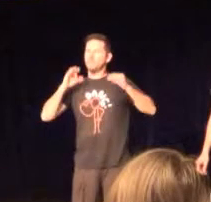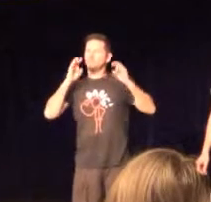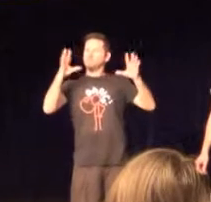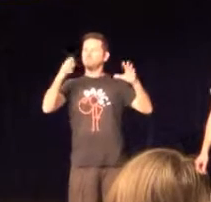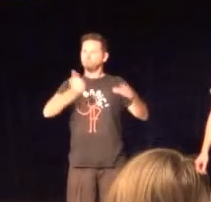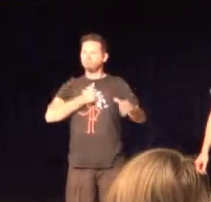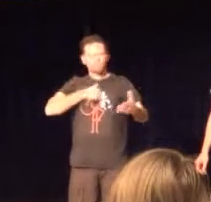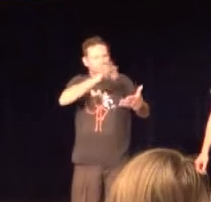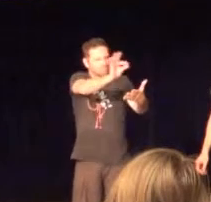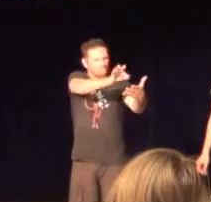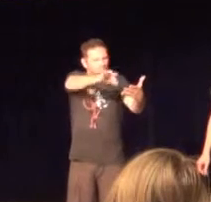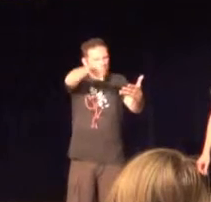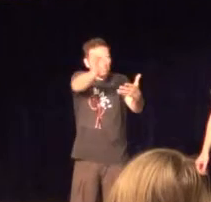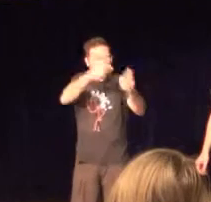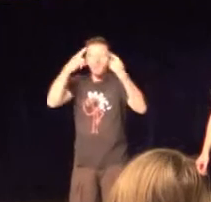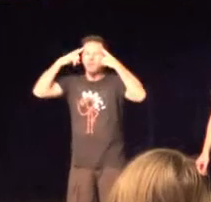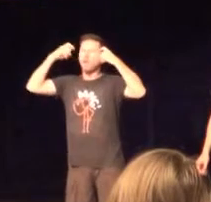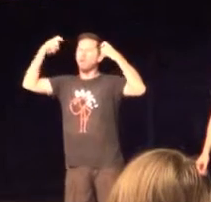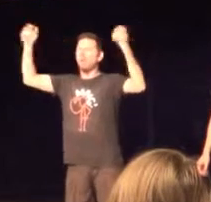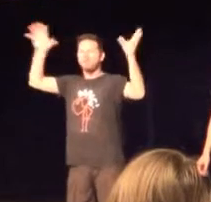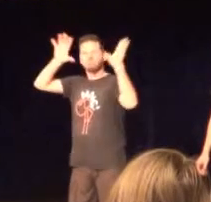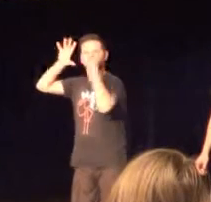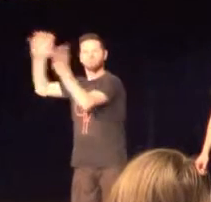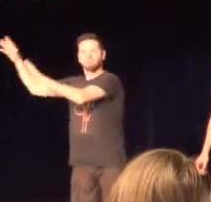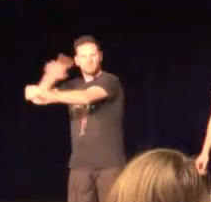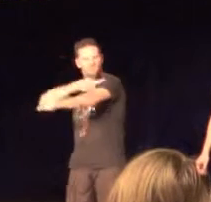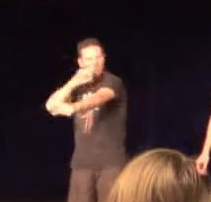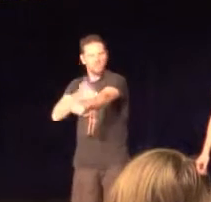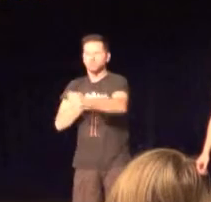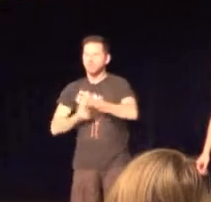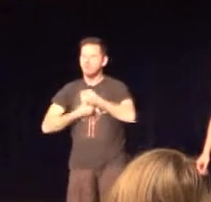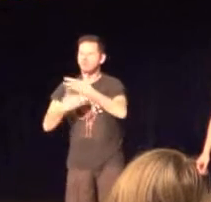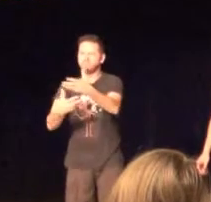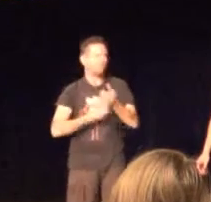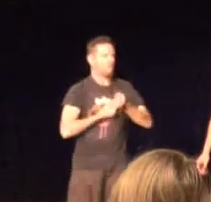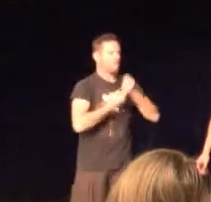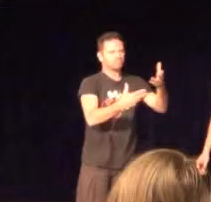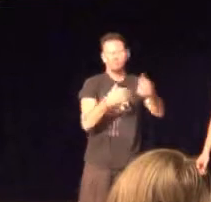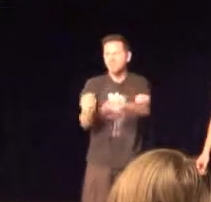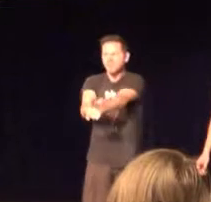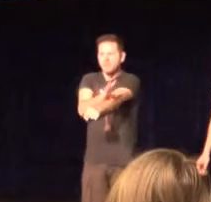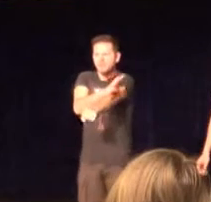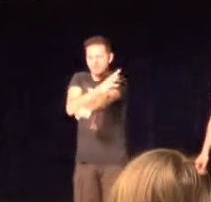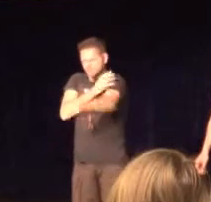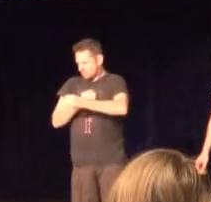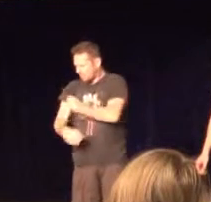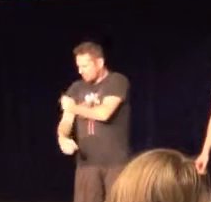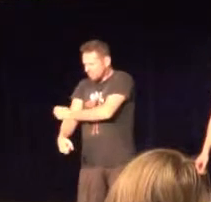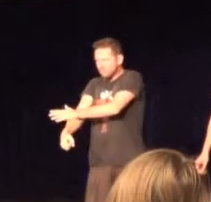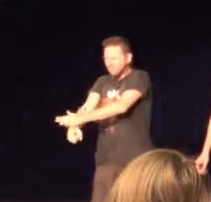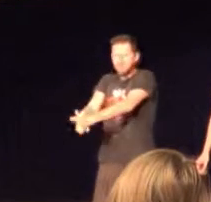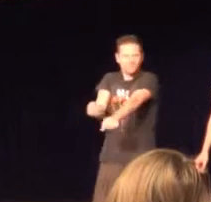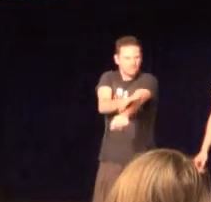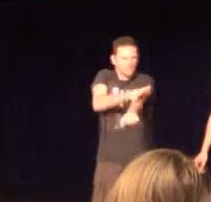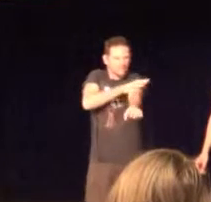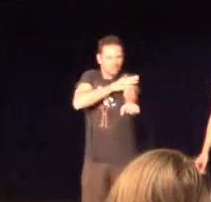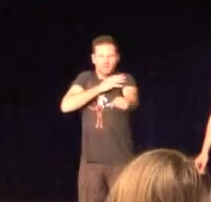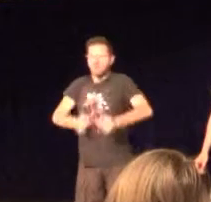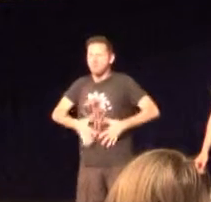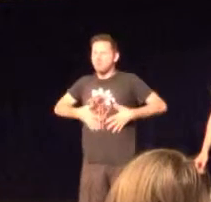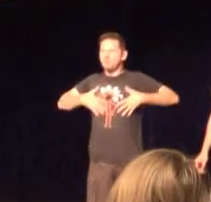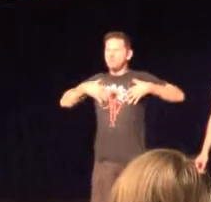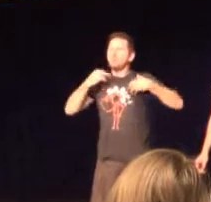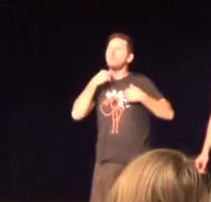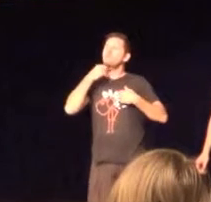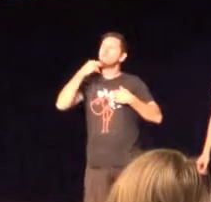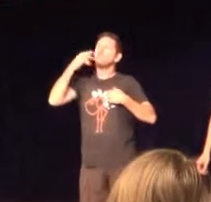soi-même, sans théorie, plein d'énergie, une impulsion qui suit les émotions, une voix cristalline. Un long